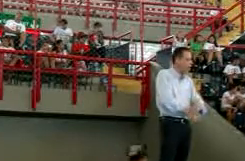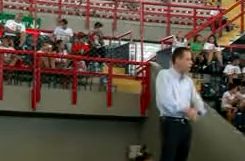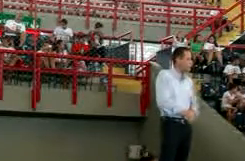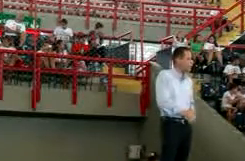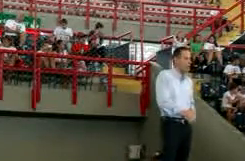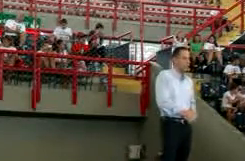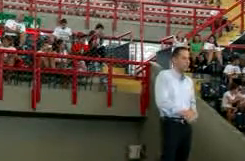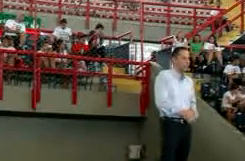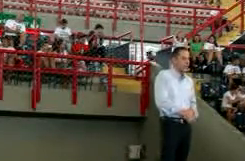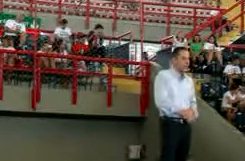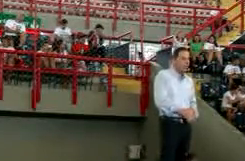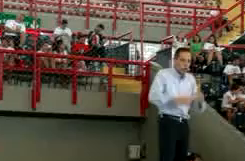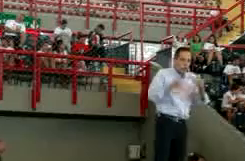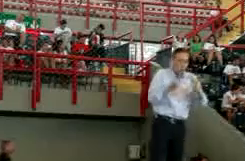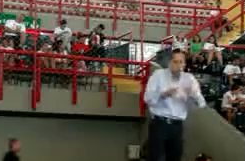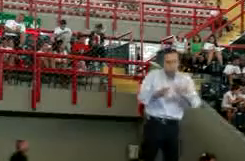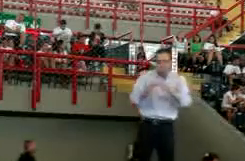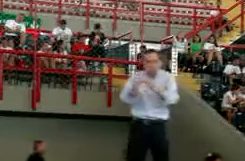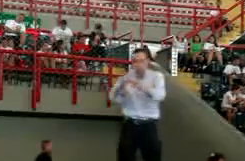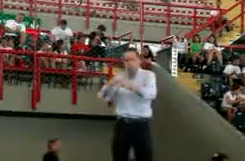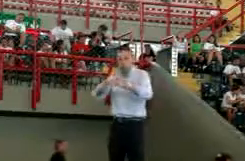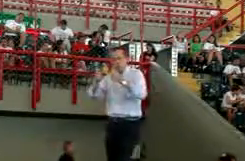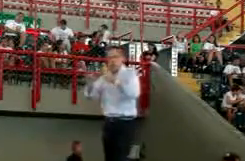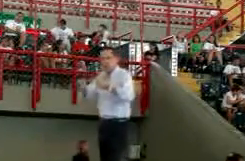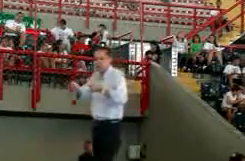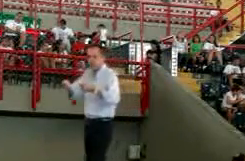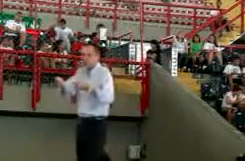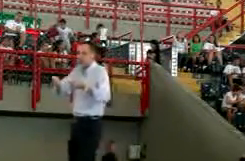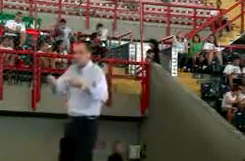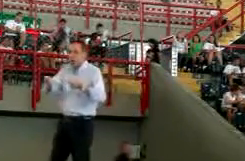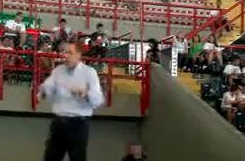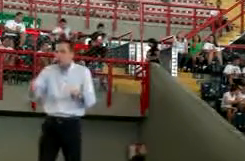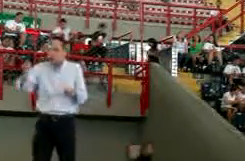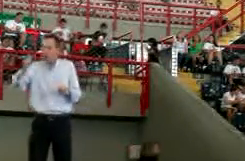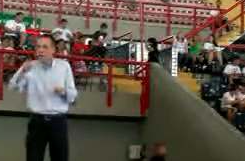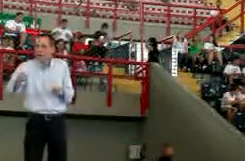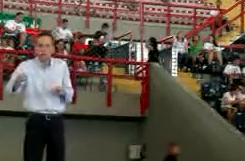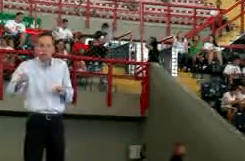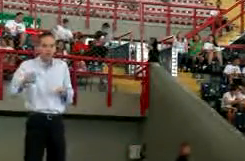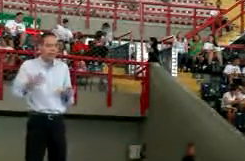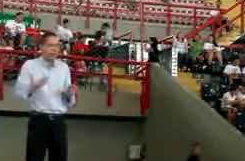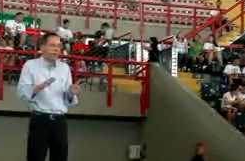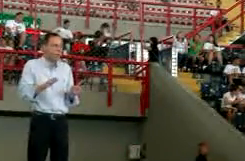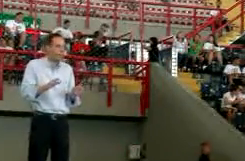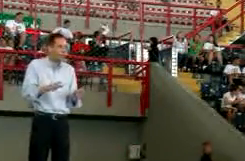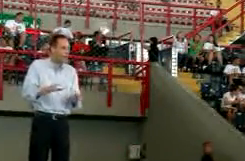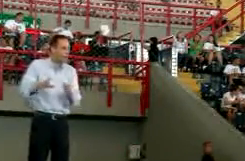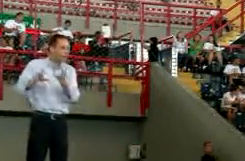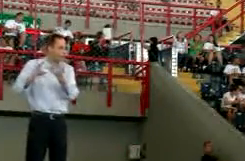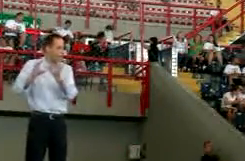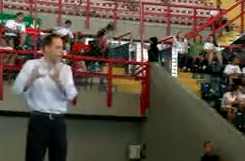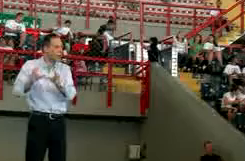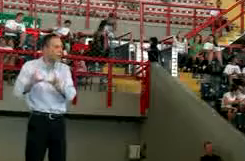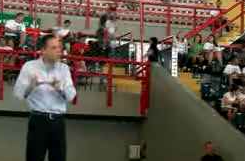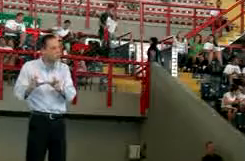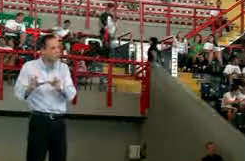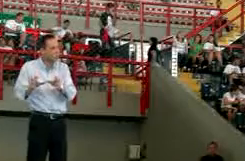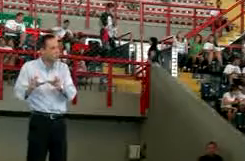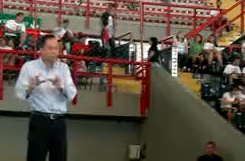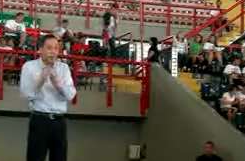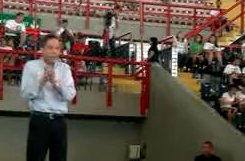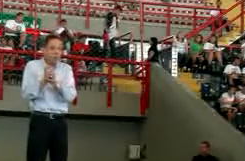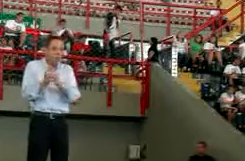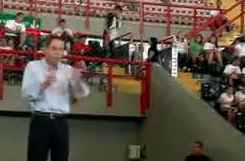todo mundo fala espanhol, onde todo mundo tem a cultura hispânica e onde a economia se fundamenta na